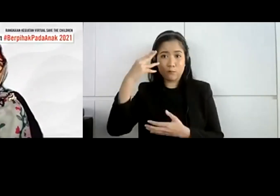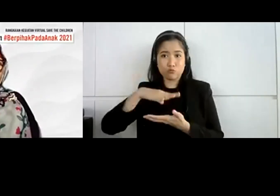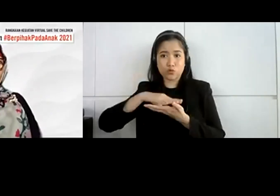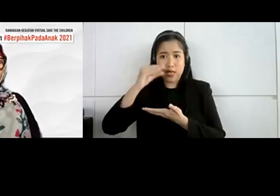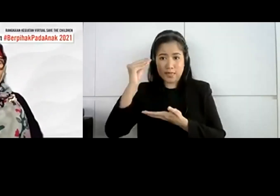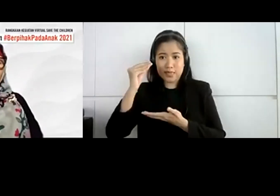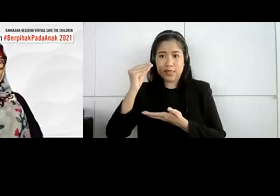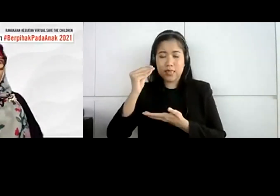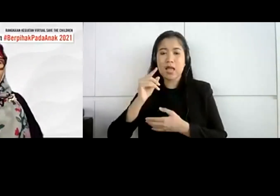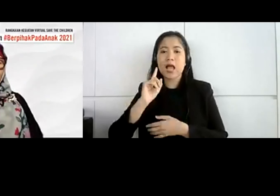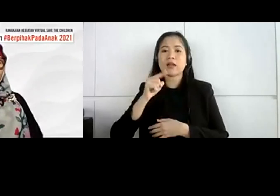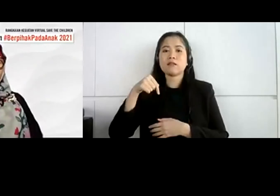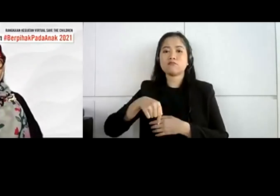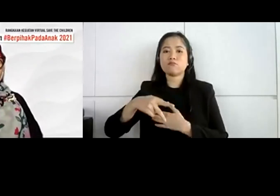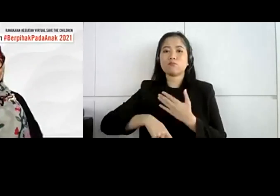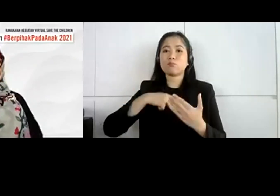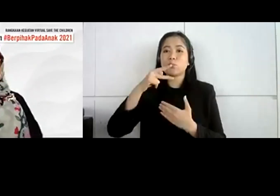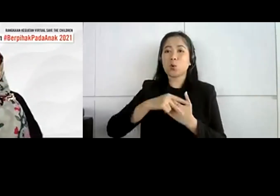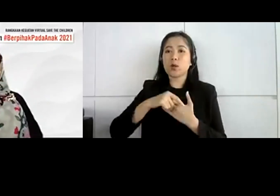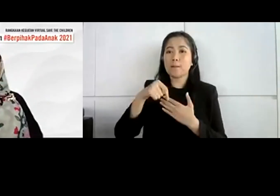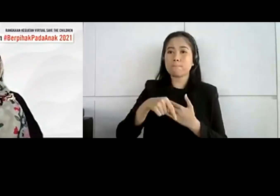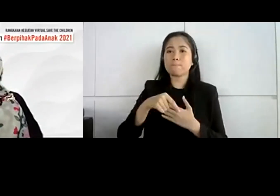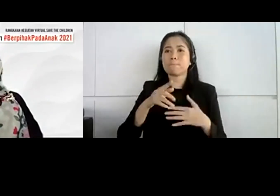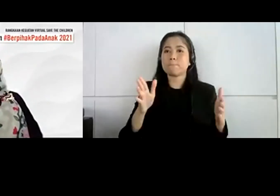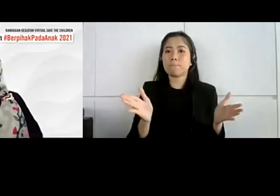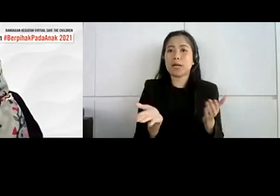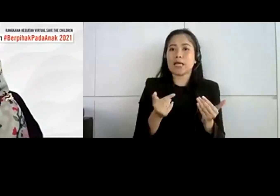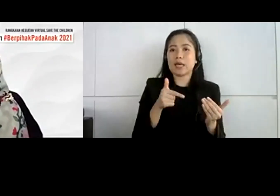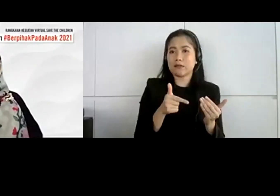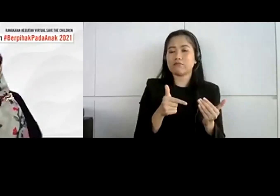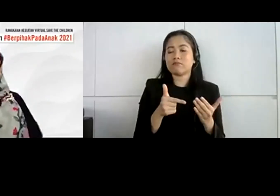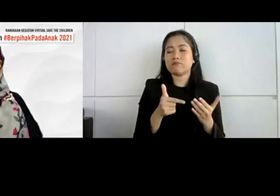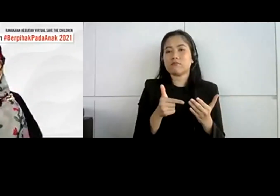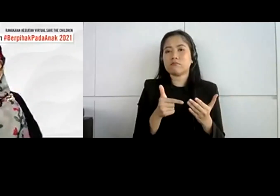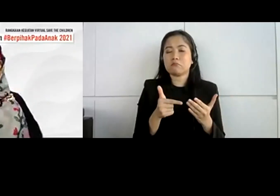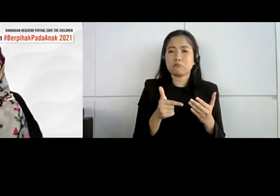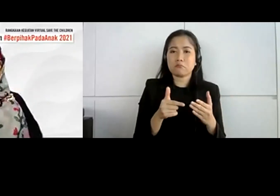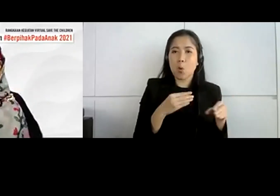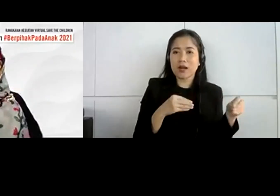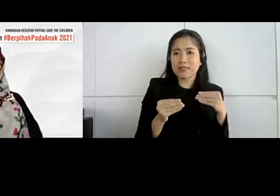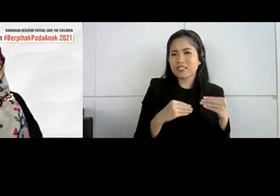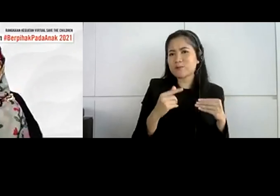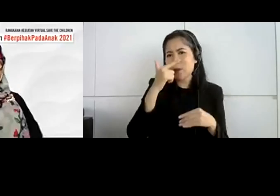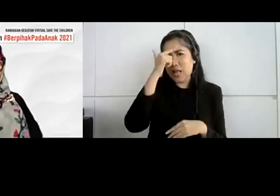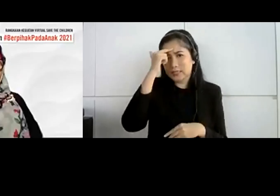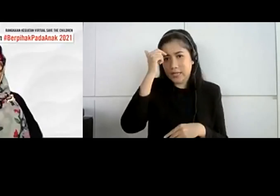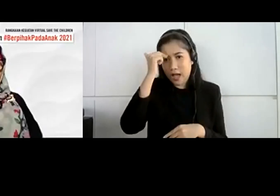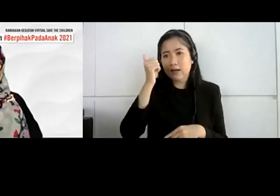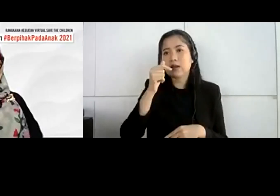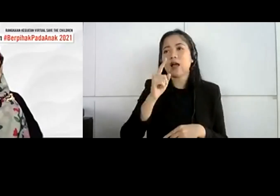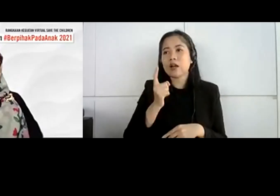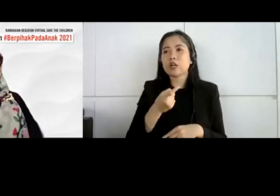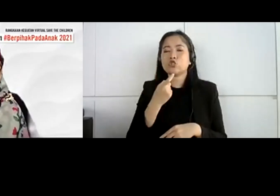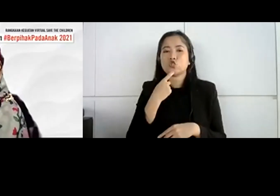juga melalui program-program peningkatan kualitas pembelajaran, melalui program